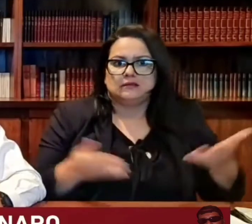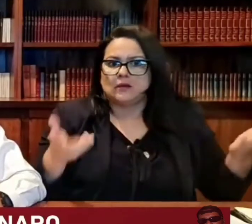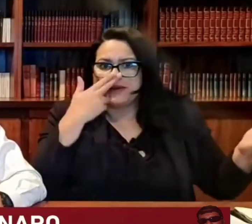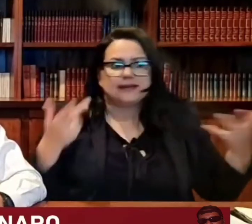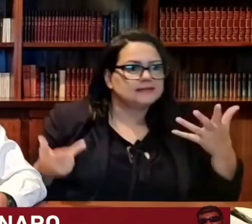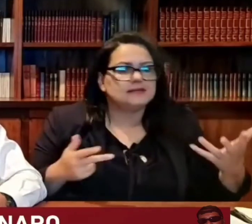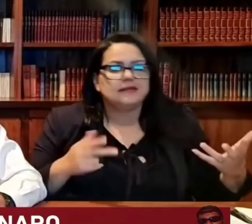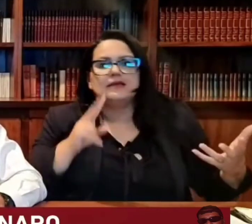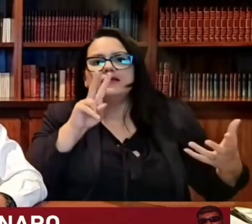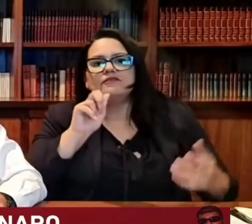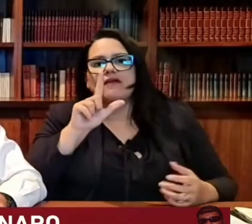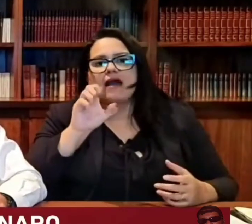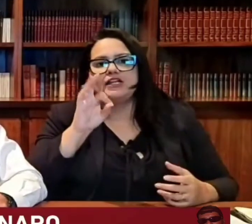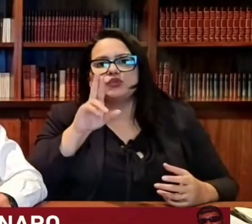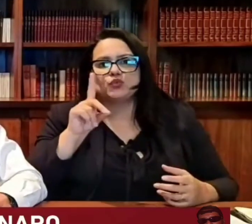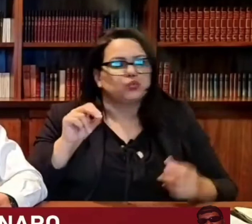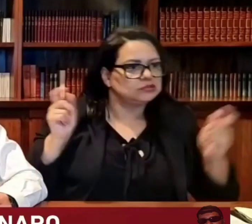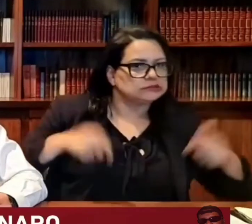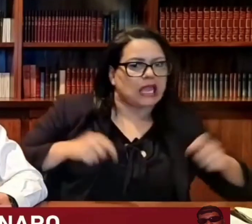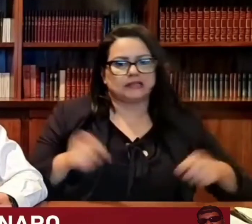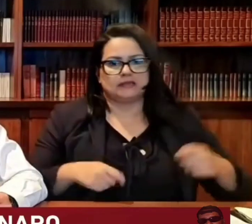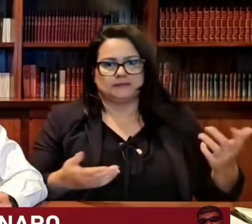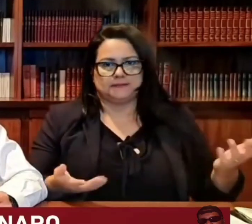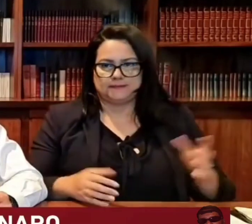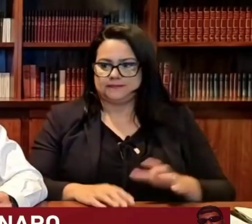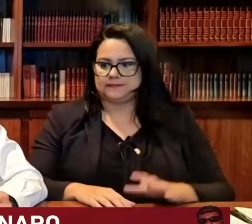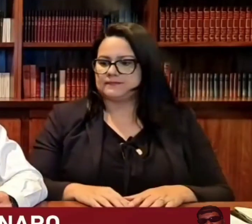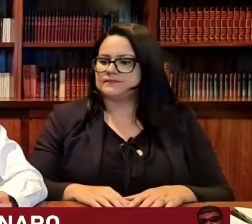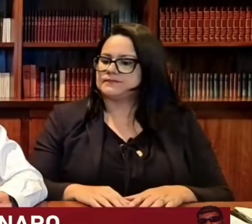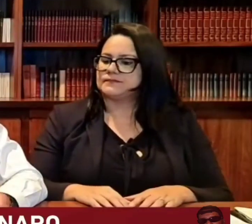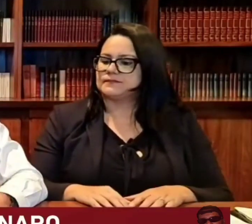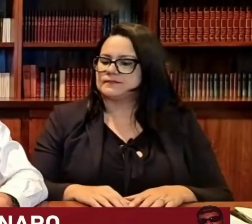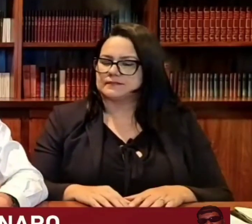tudo. Ok? Vamos lá, continuar terra aqui. Terra sem lei, né? Terra sem lei, cada vez mais aqui.